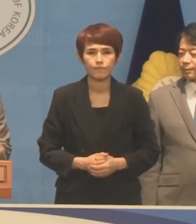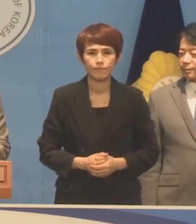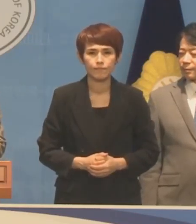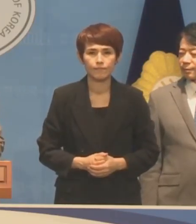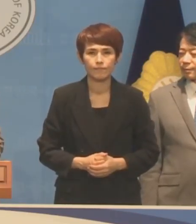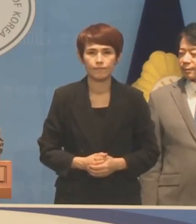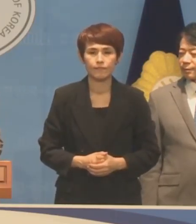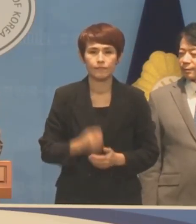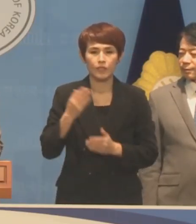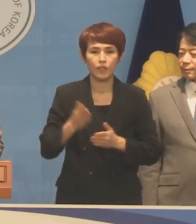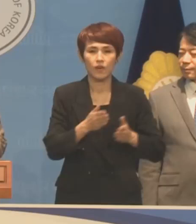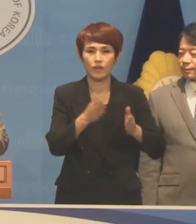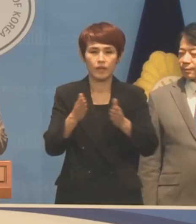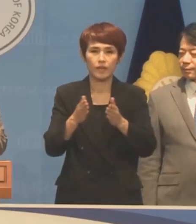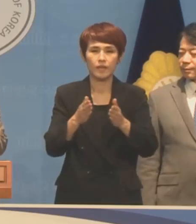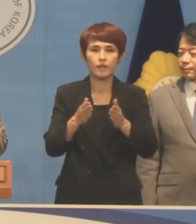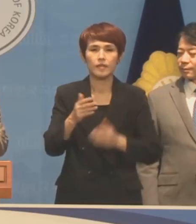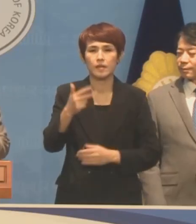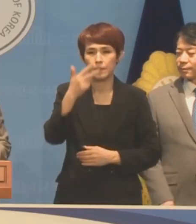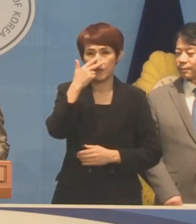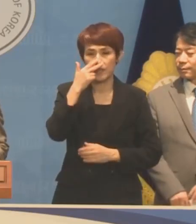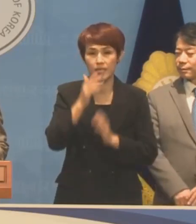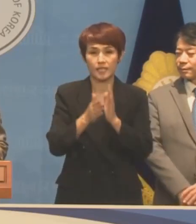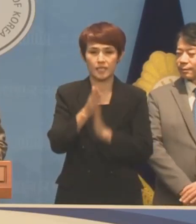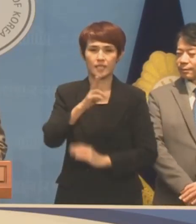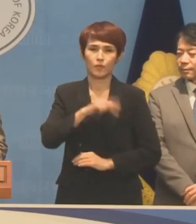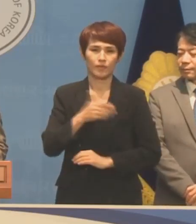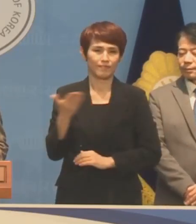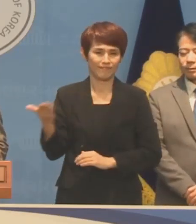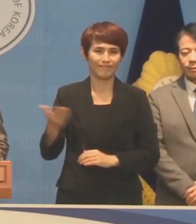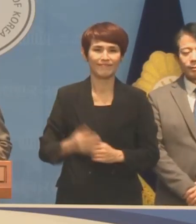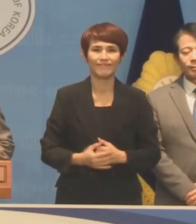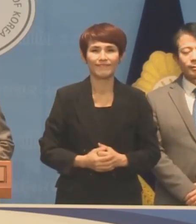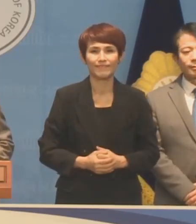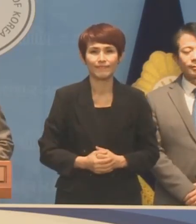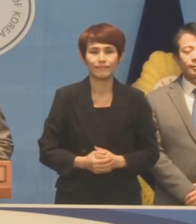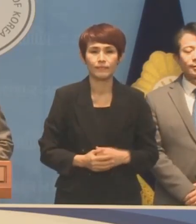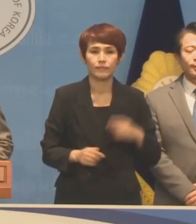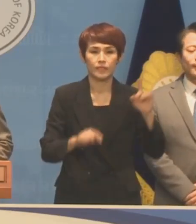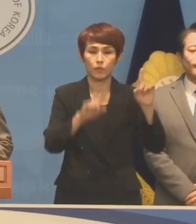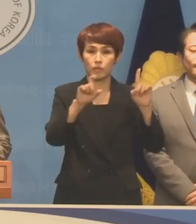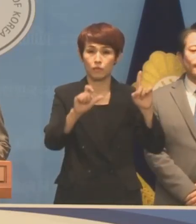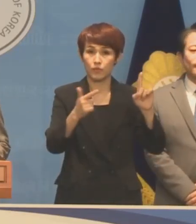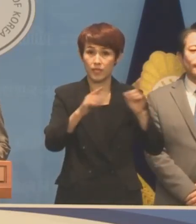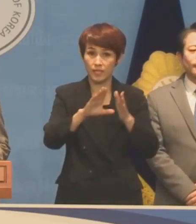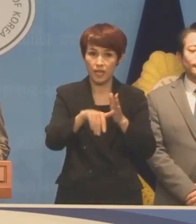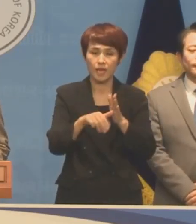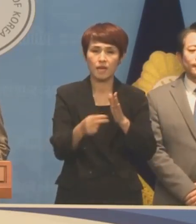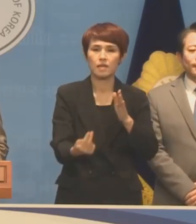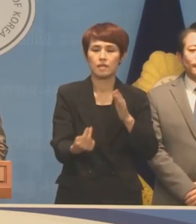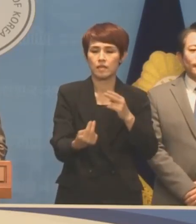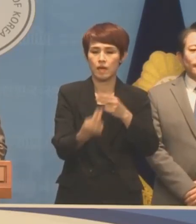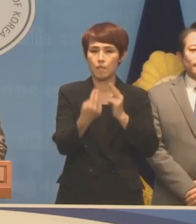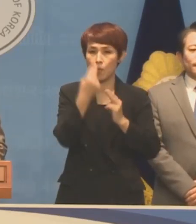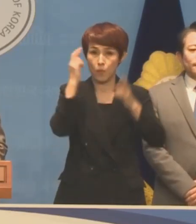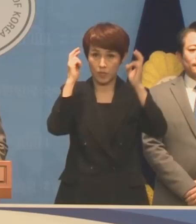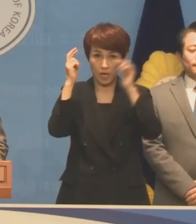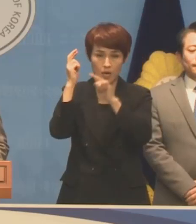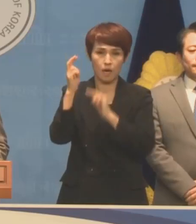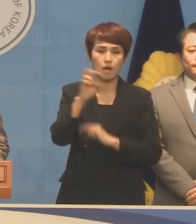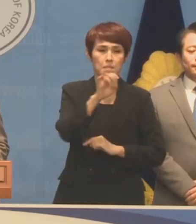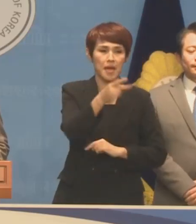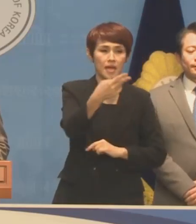네, 경기 평택시병 정무위 소속 국회의원 김현정입니다. 지난 16일에 예금보험공사가